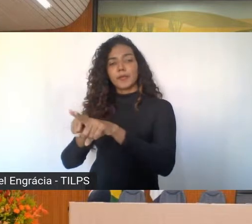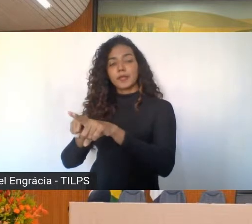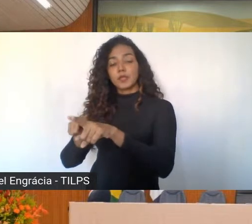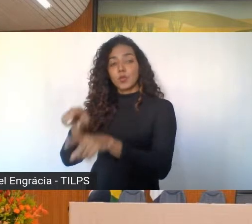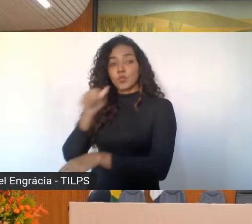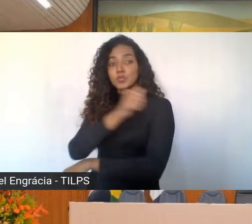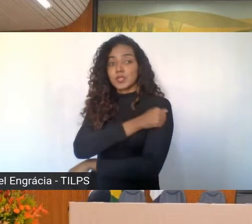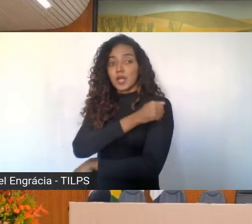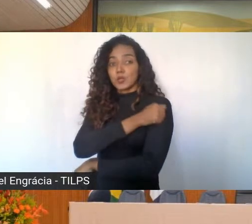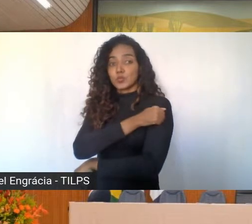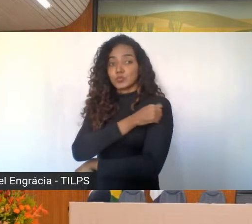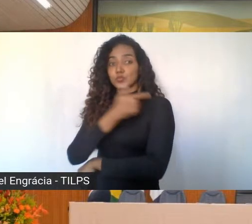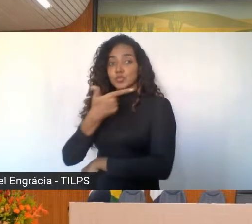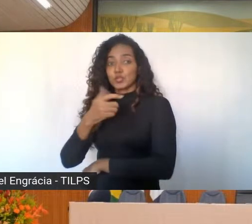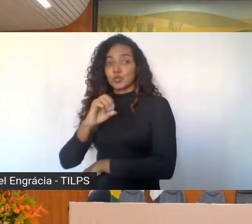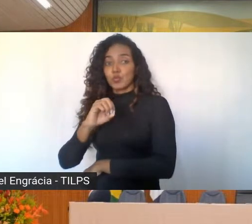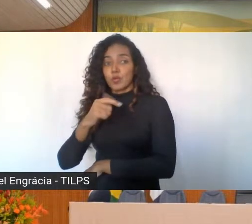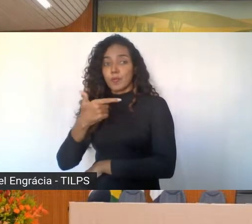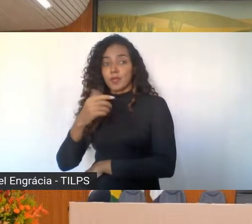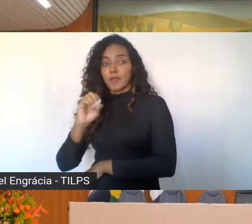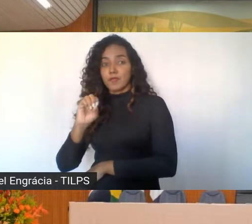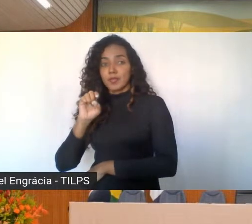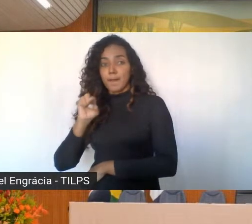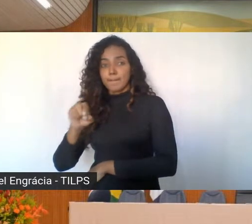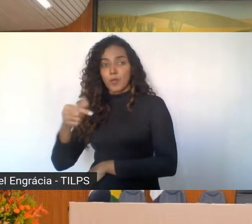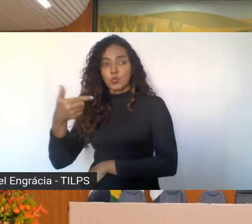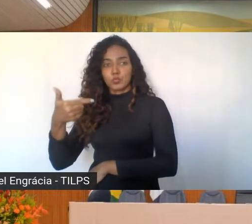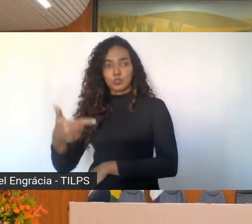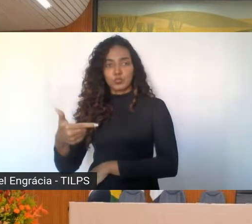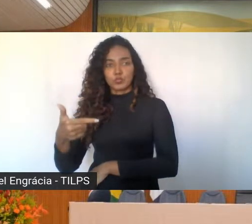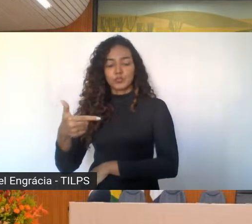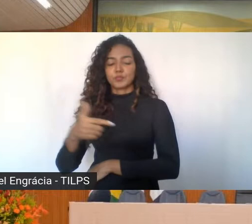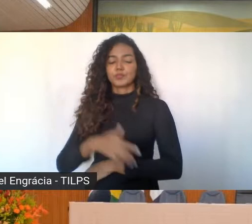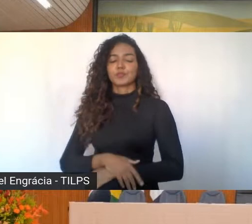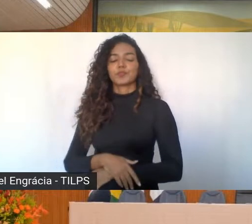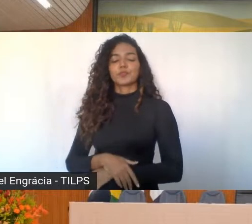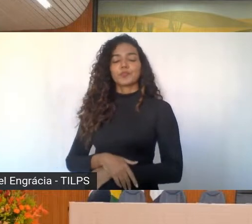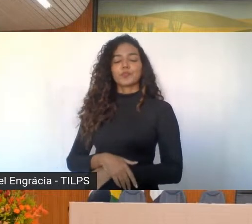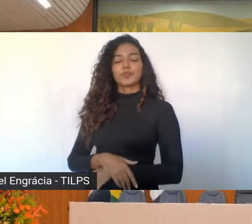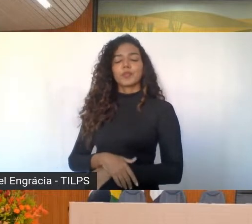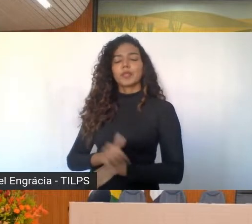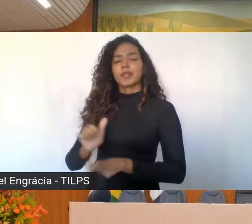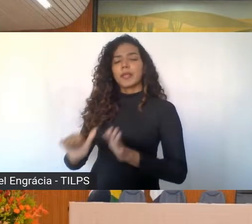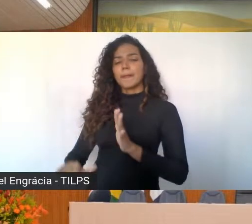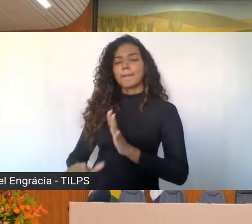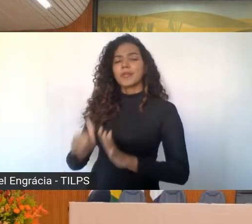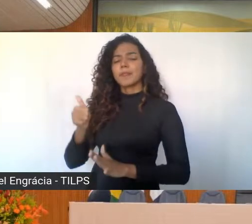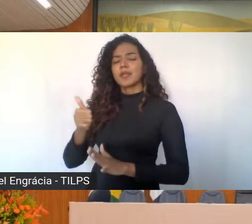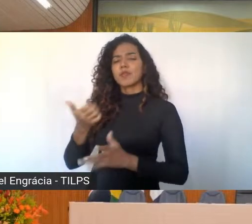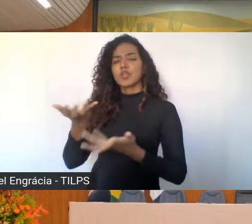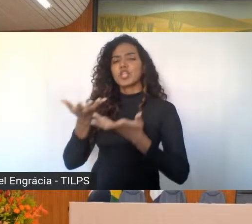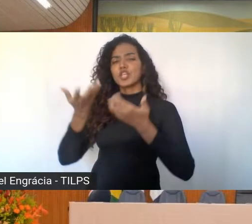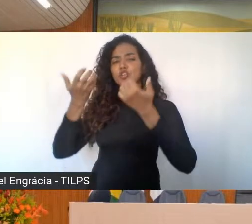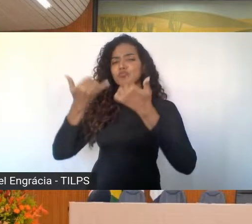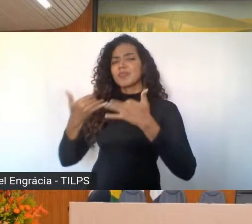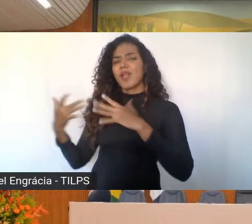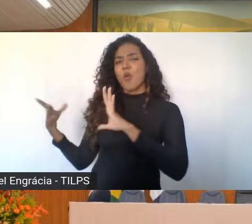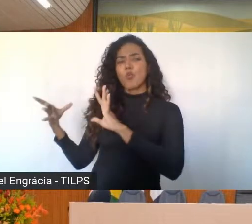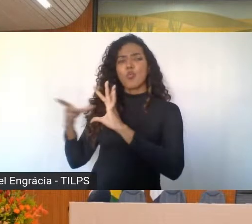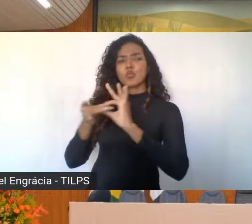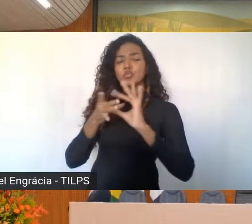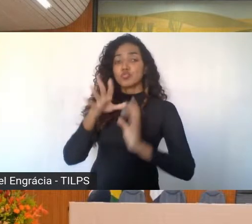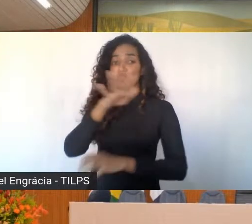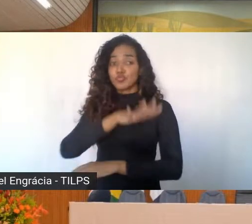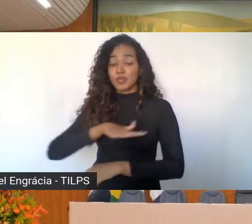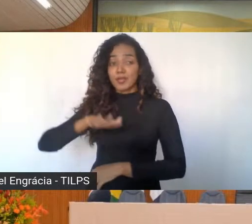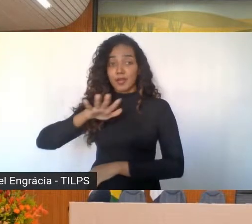de 2020.2. Primeiramente, eu queria tratar mais de um contexto geral. Depois eu vou chegar especificamente em